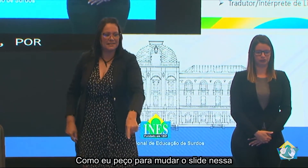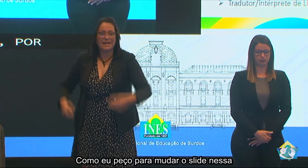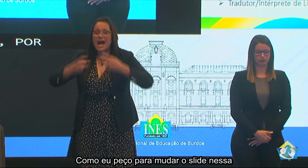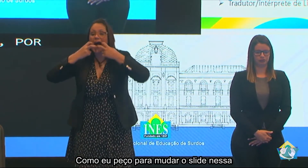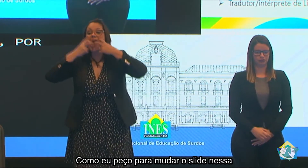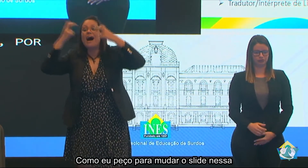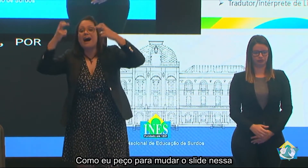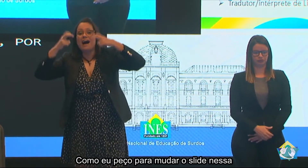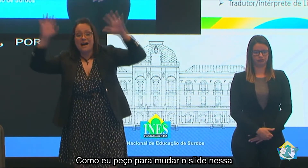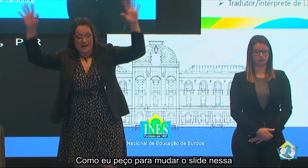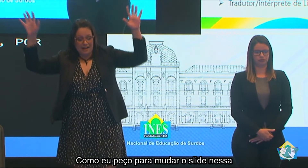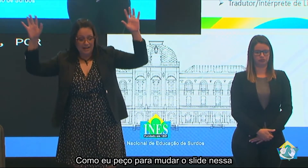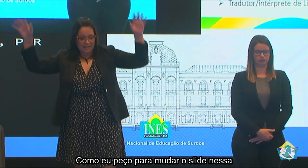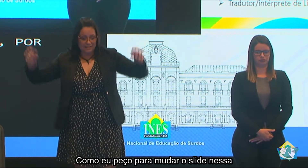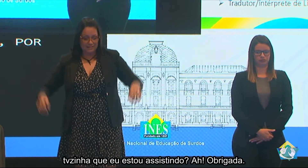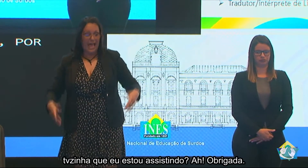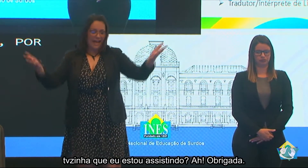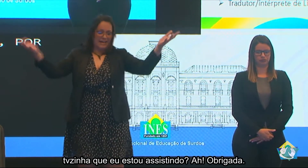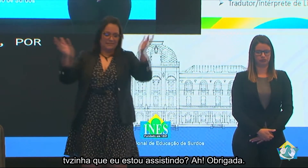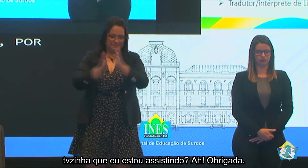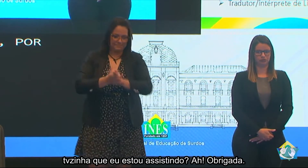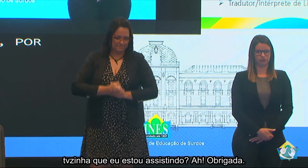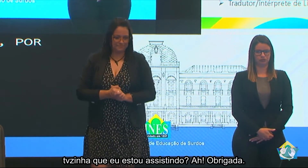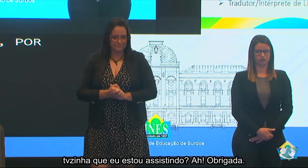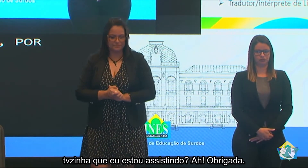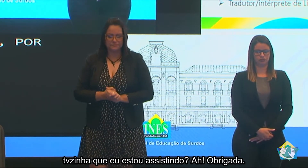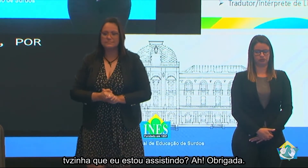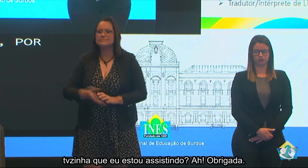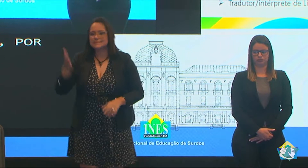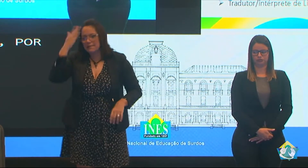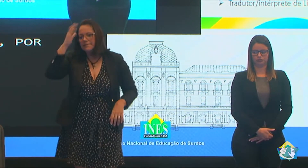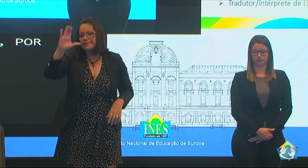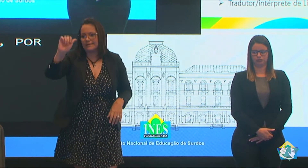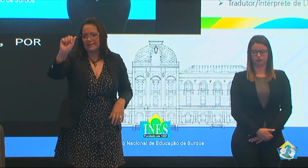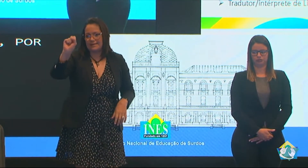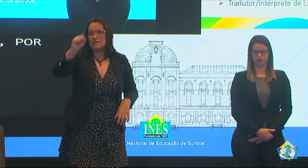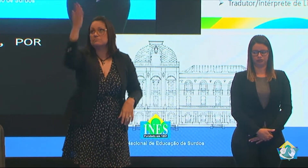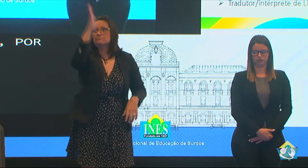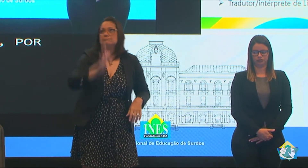Como eu peço para mudar aqui o slide dessa TVzinha que eu tô assistindo? Ah, obrigada.